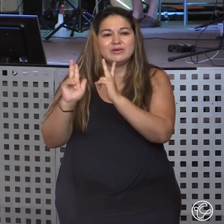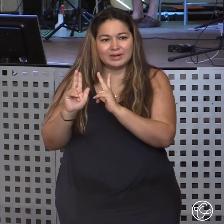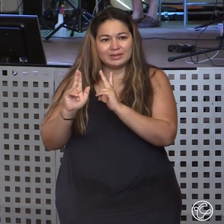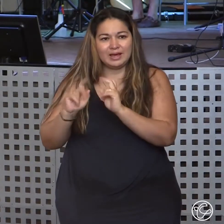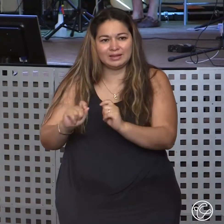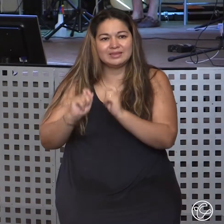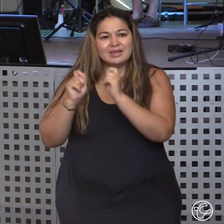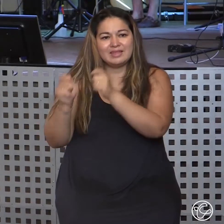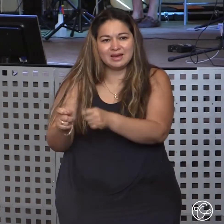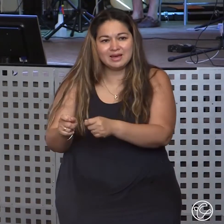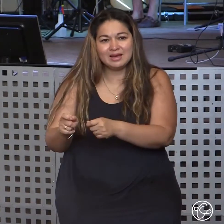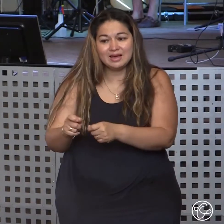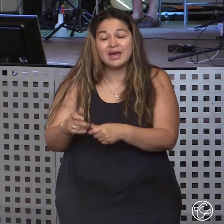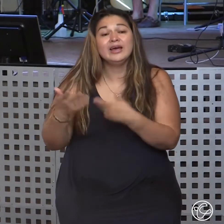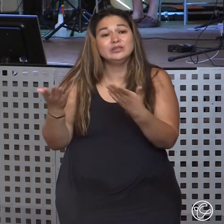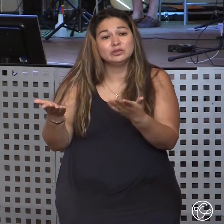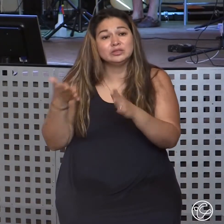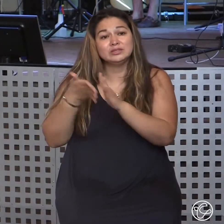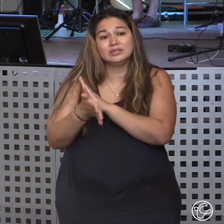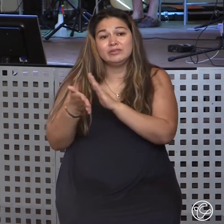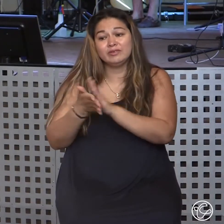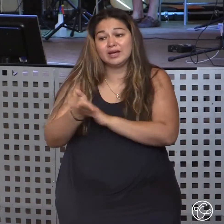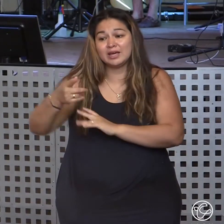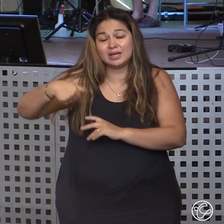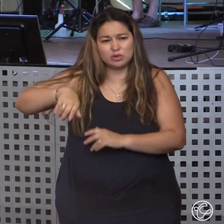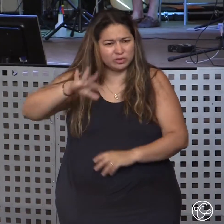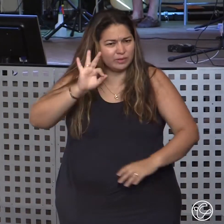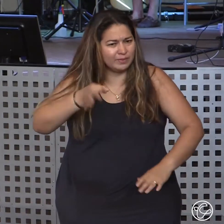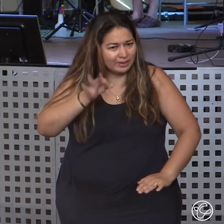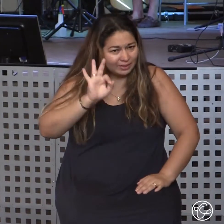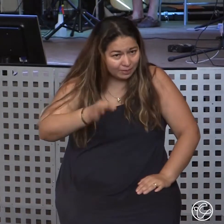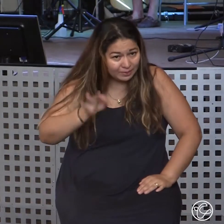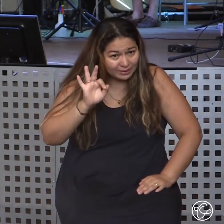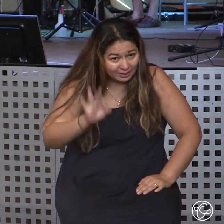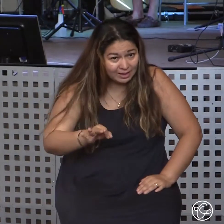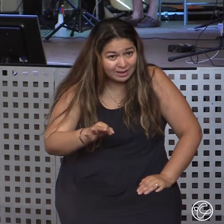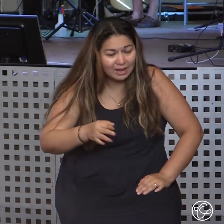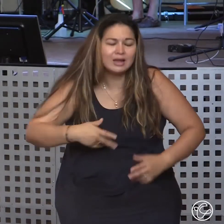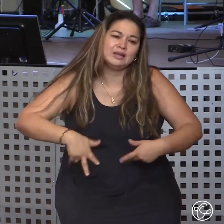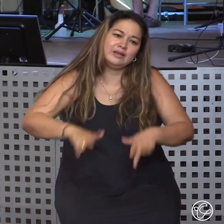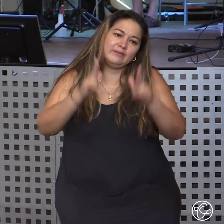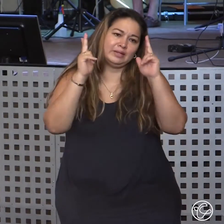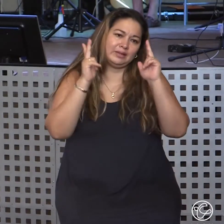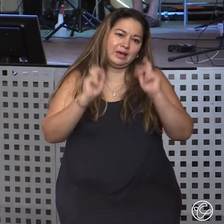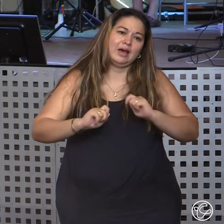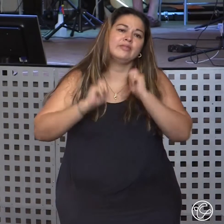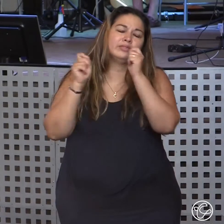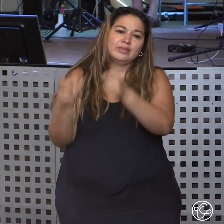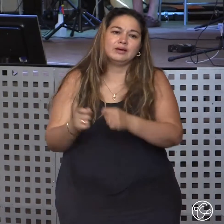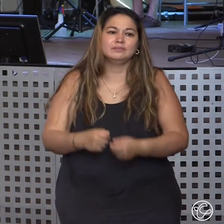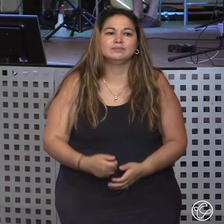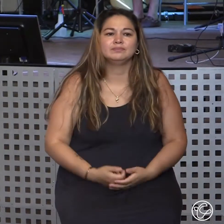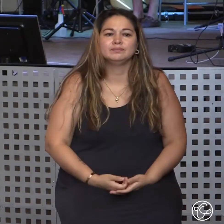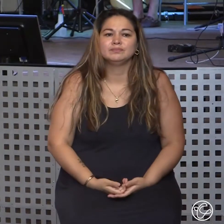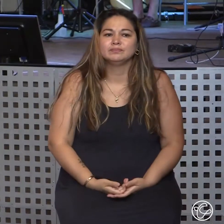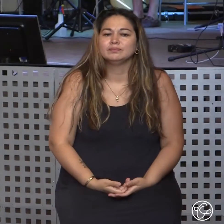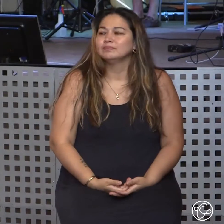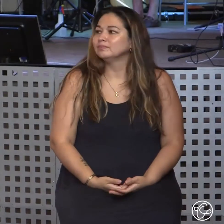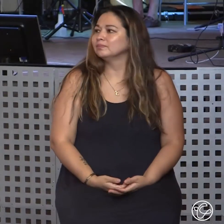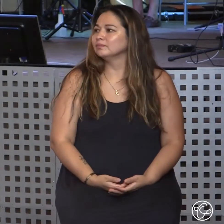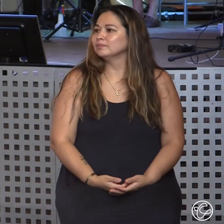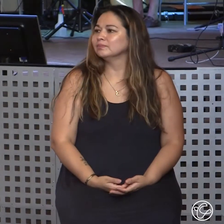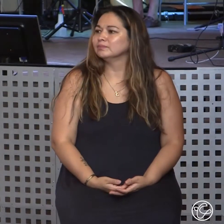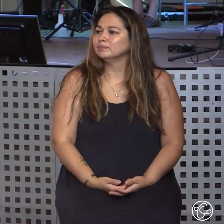libertare, seréis verdaderamente libres. Es decir, necesitáis a alguien que desde adentro